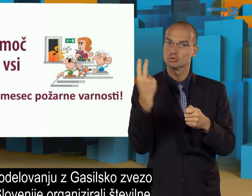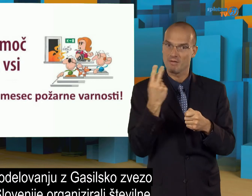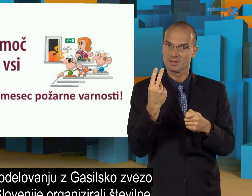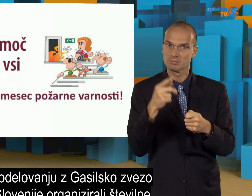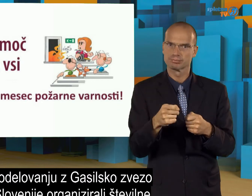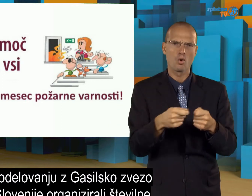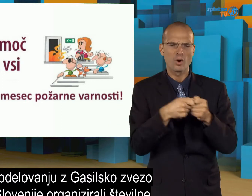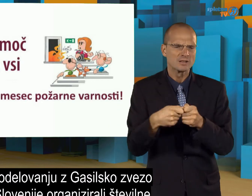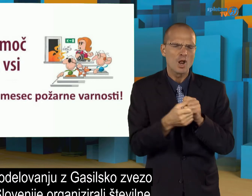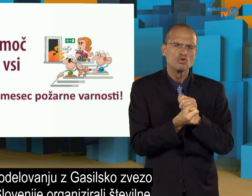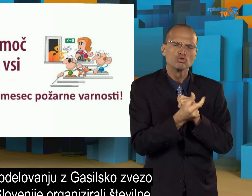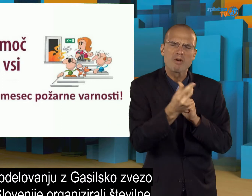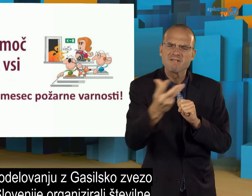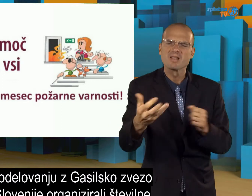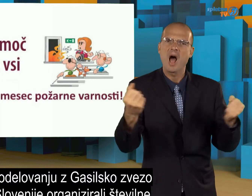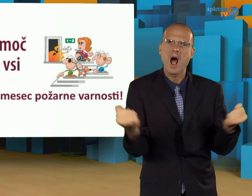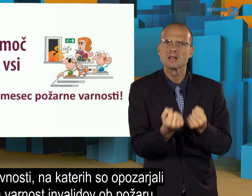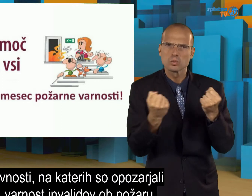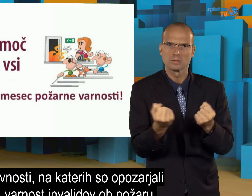so opozarjali na varnost invalidov v požaru.